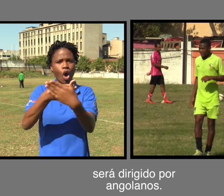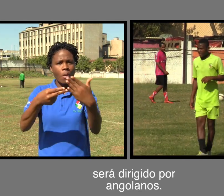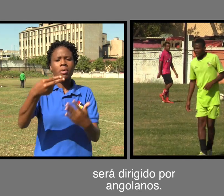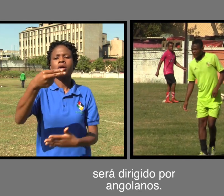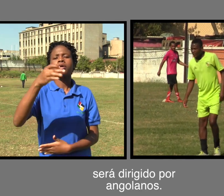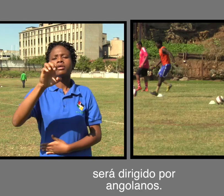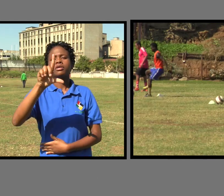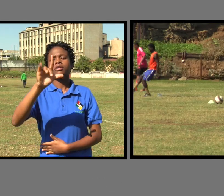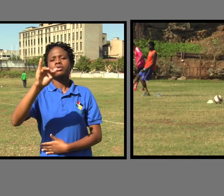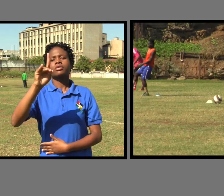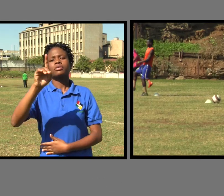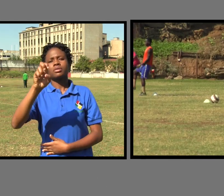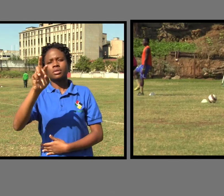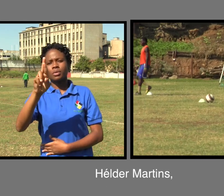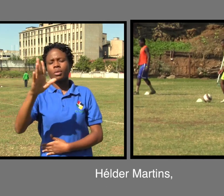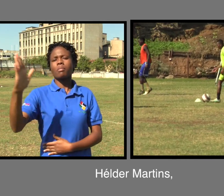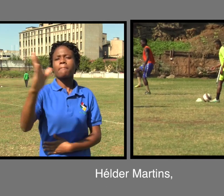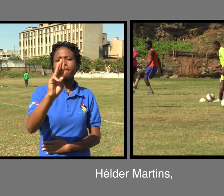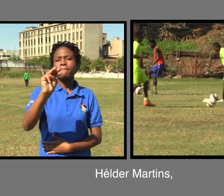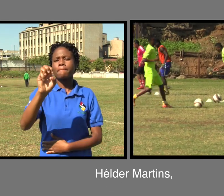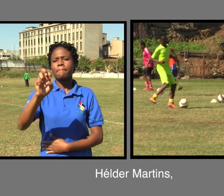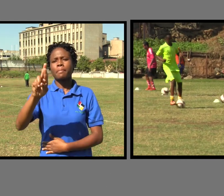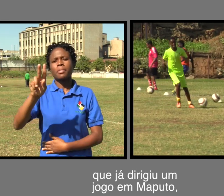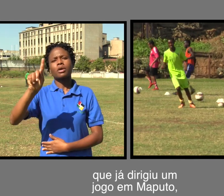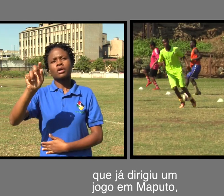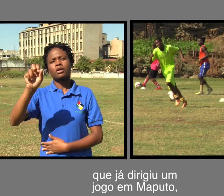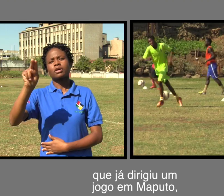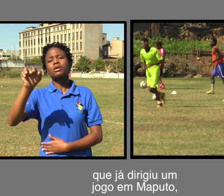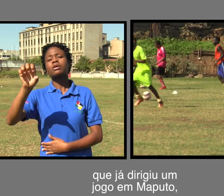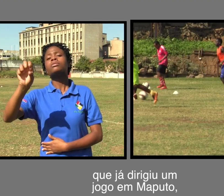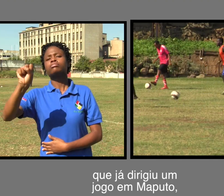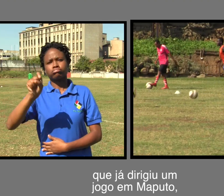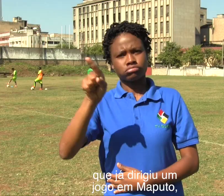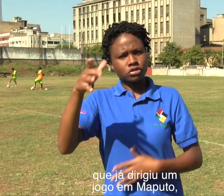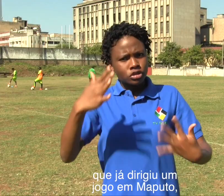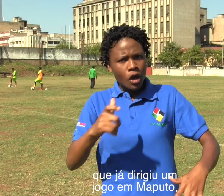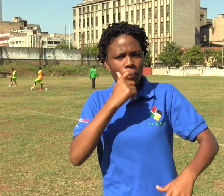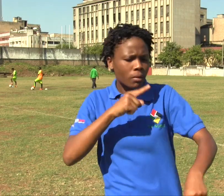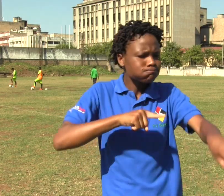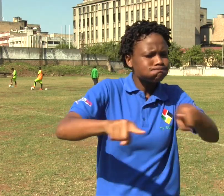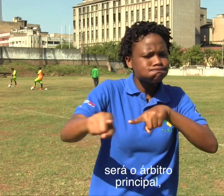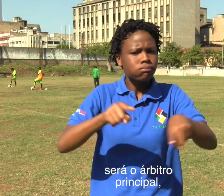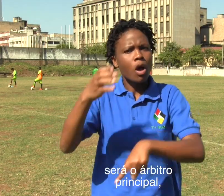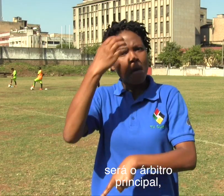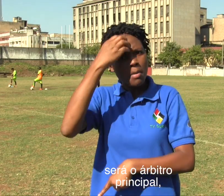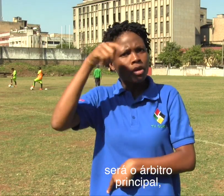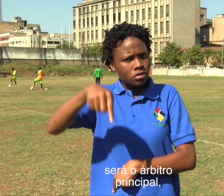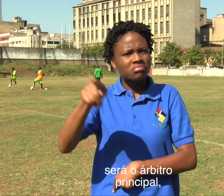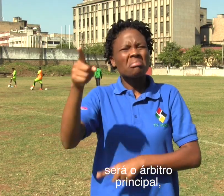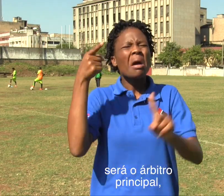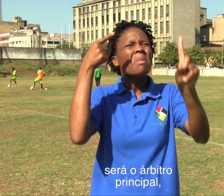por ambulantes. Hélder Martins, que já dirigiu o jogo em Maputo, será o árbitro principal,